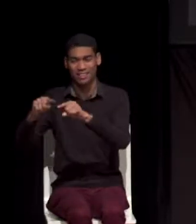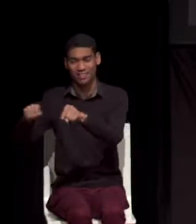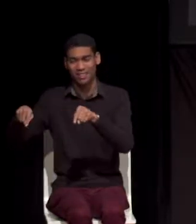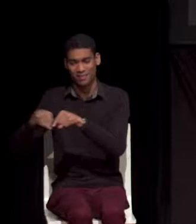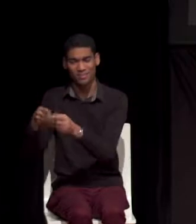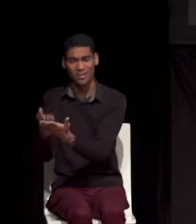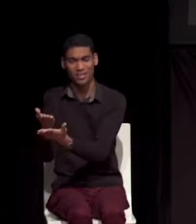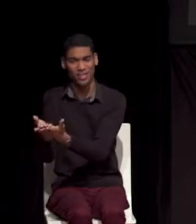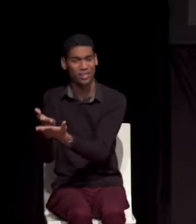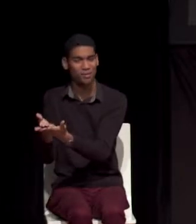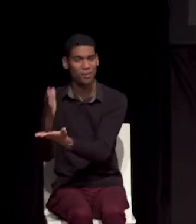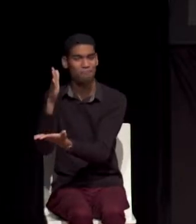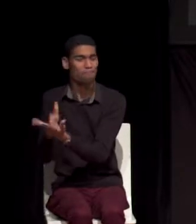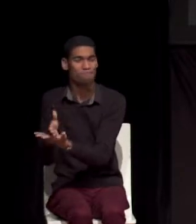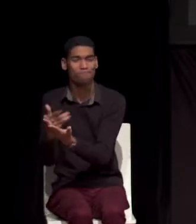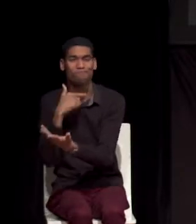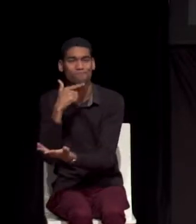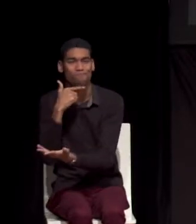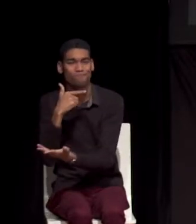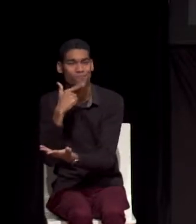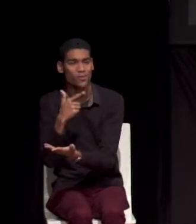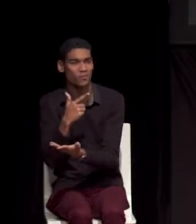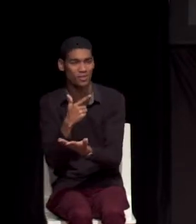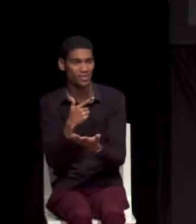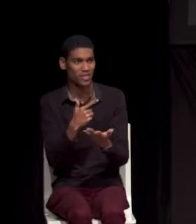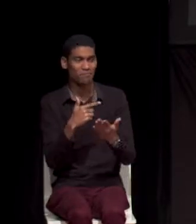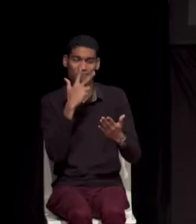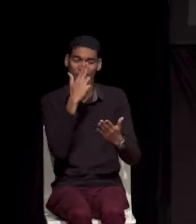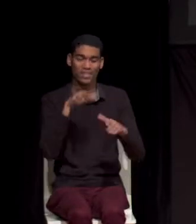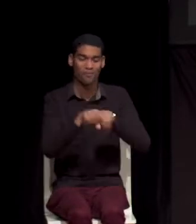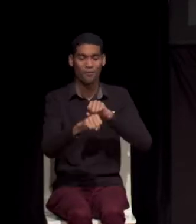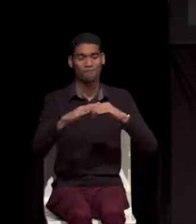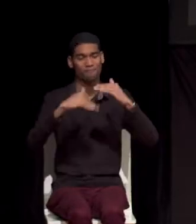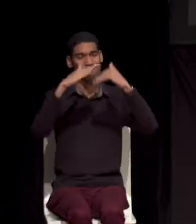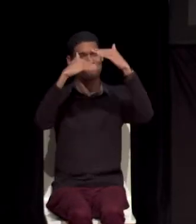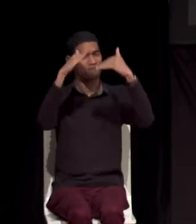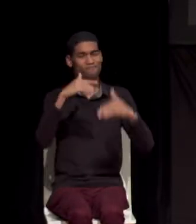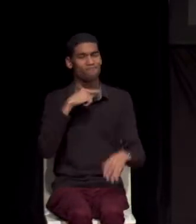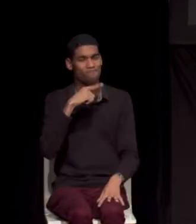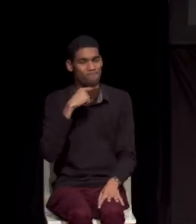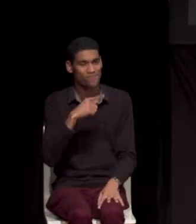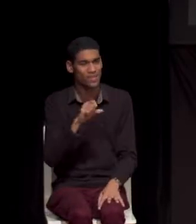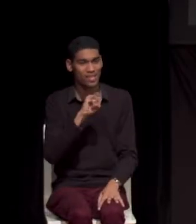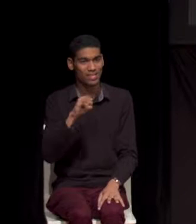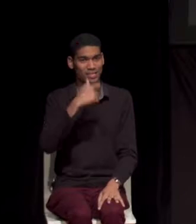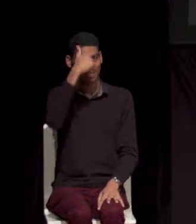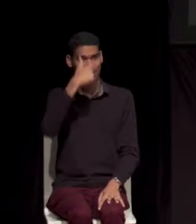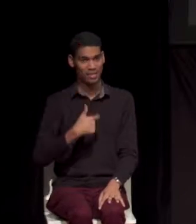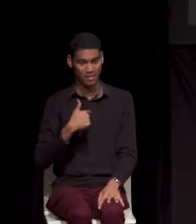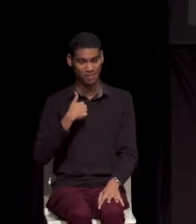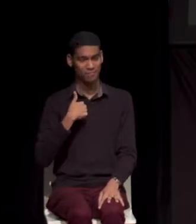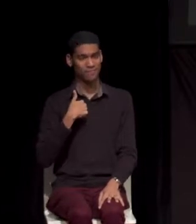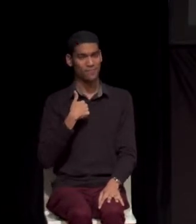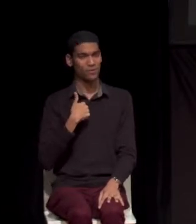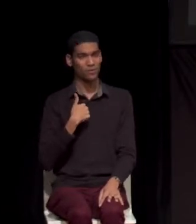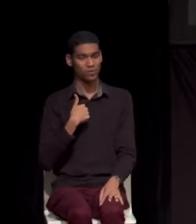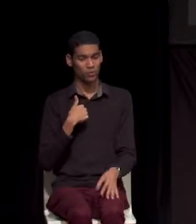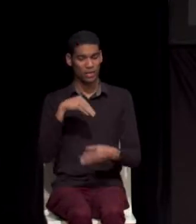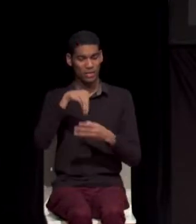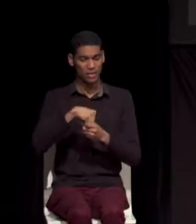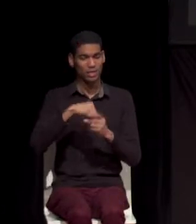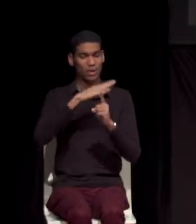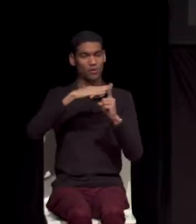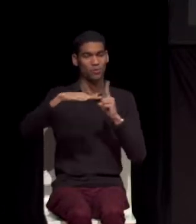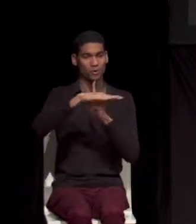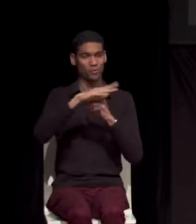ainda para no professor e a discussão, às vezes, não avança, porque, se a gente não se coloca e não se reconhece como dentro de um contexto de uma